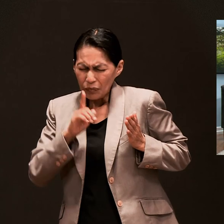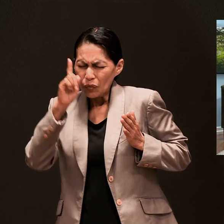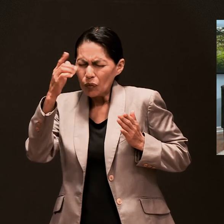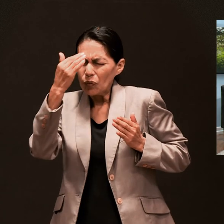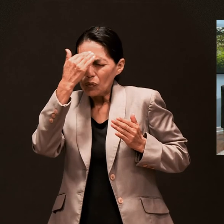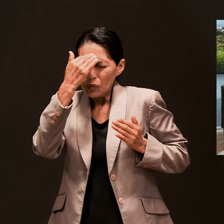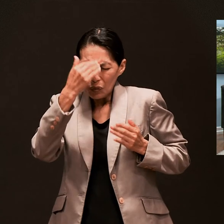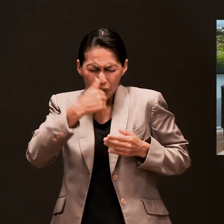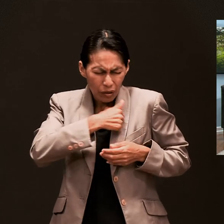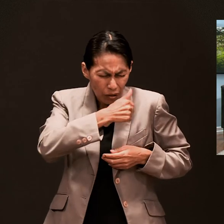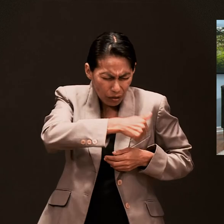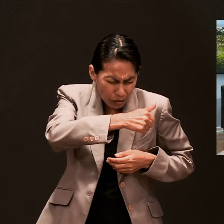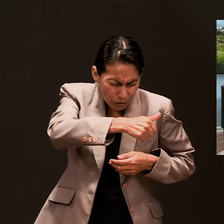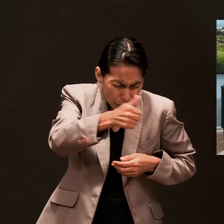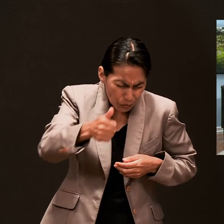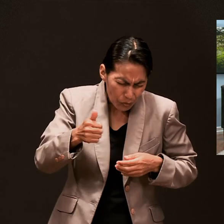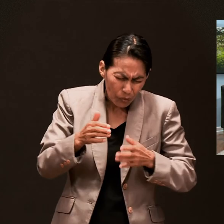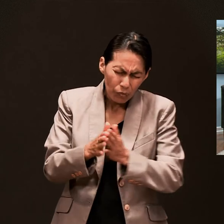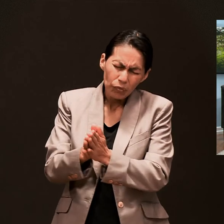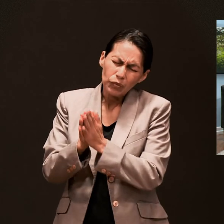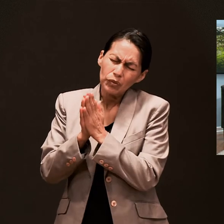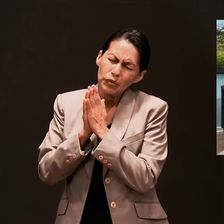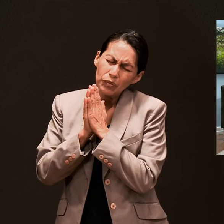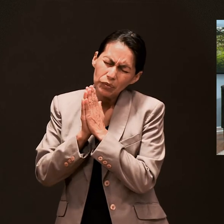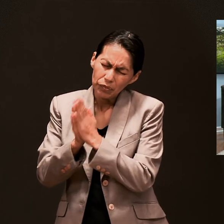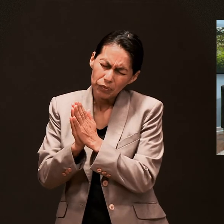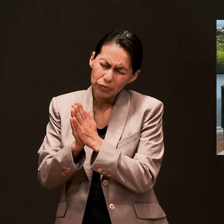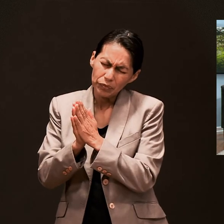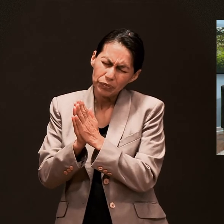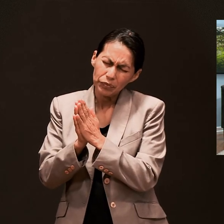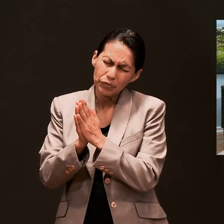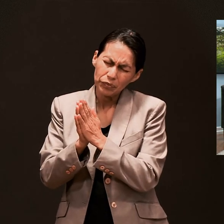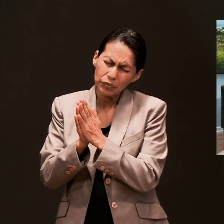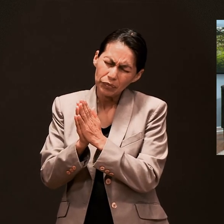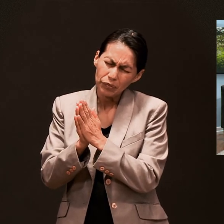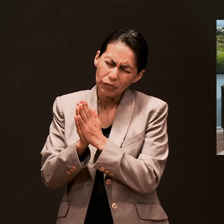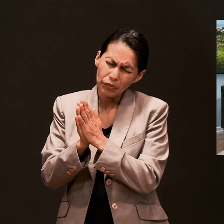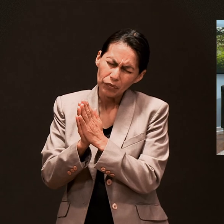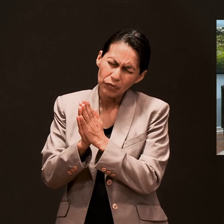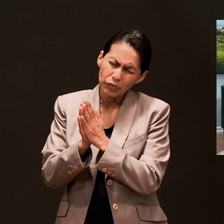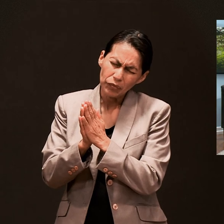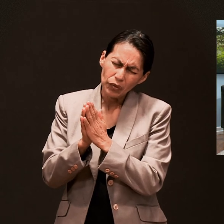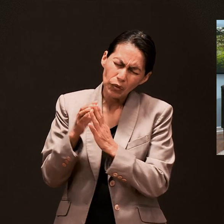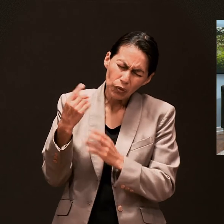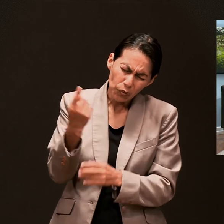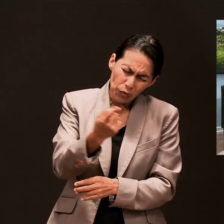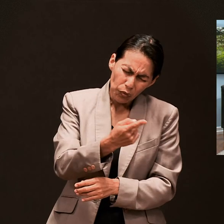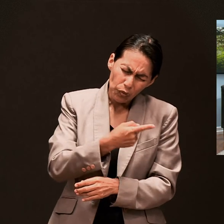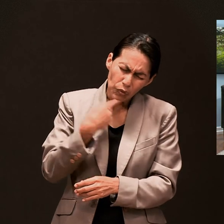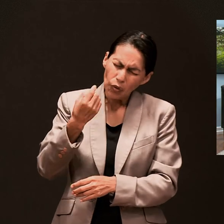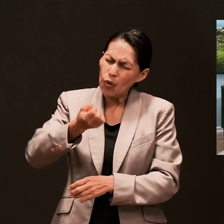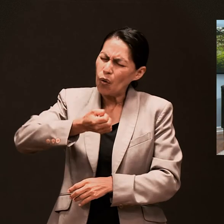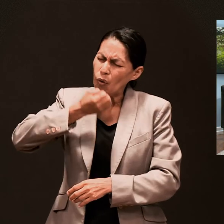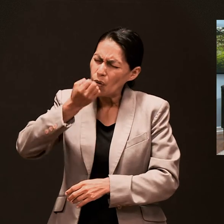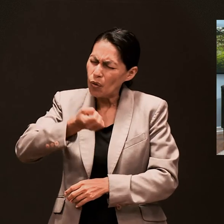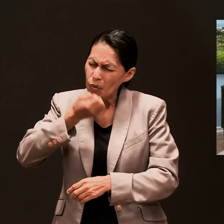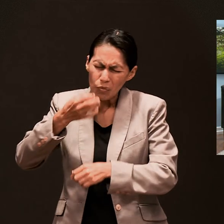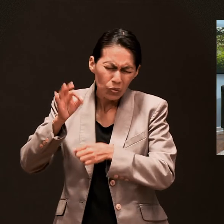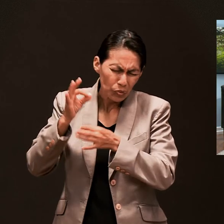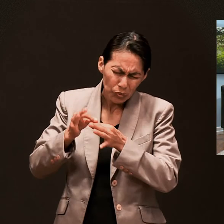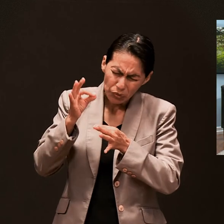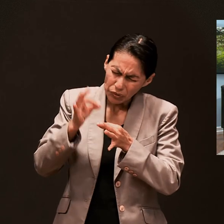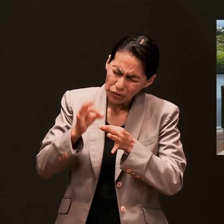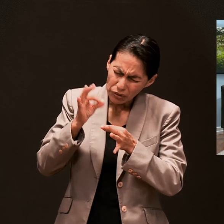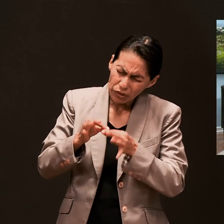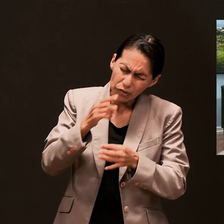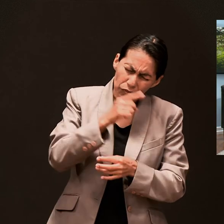delante de ti Tú sabes quiénes somos por favor Cumple tu sueño de que